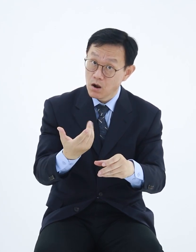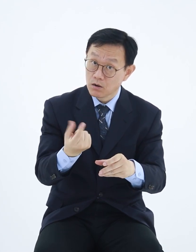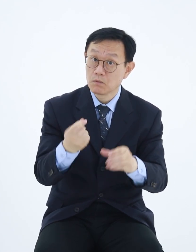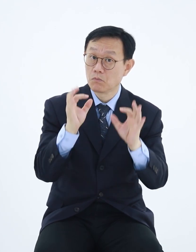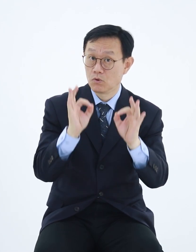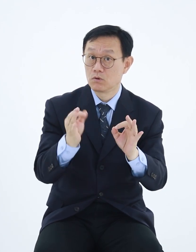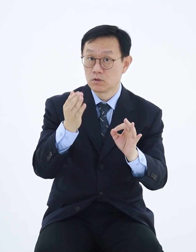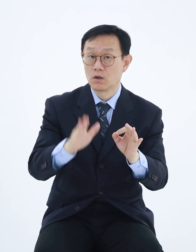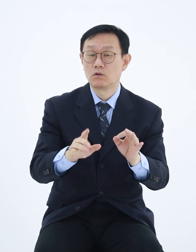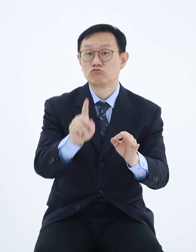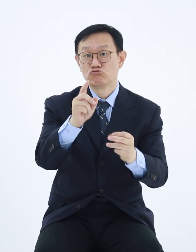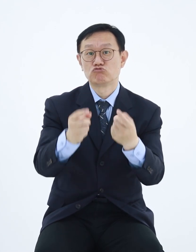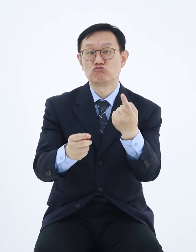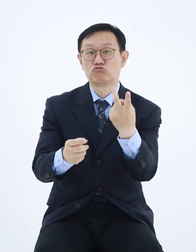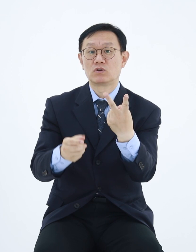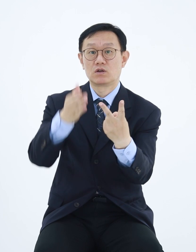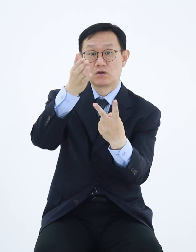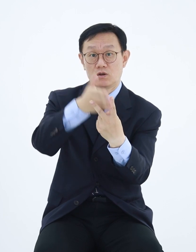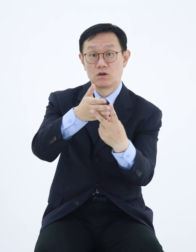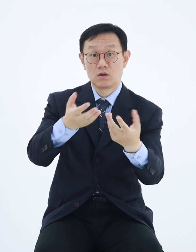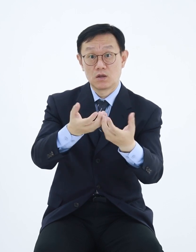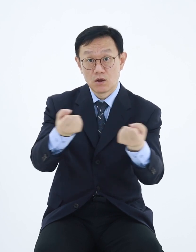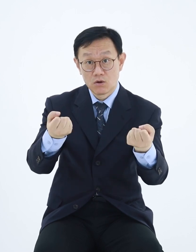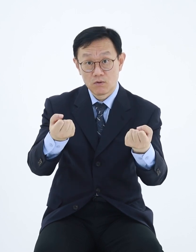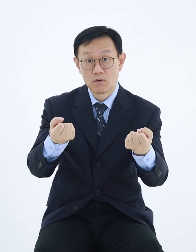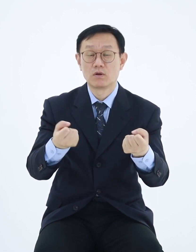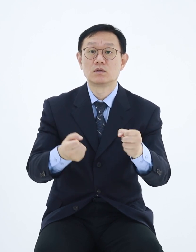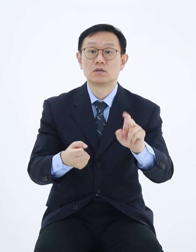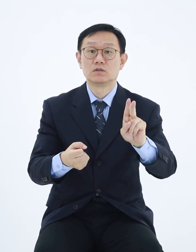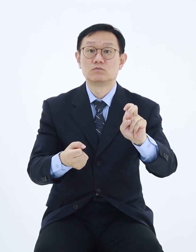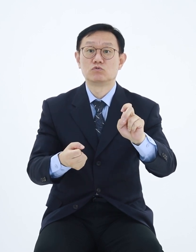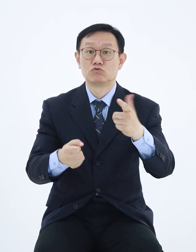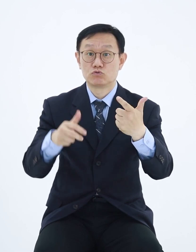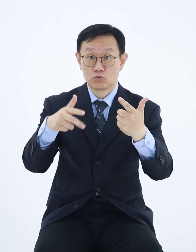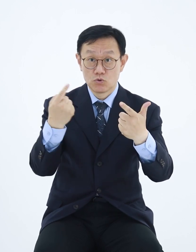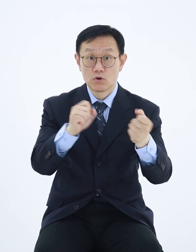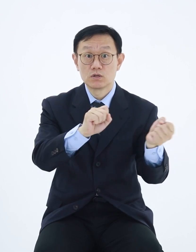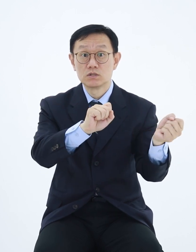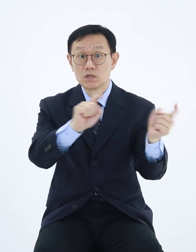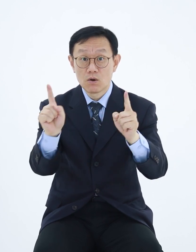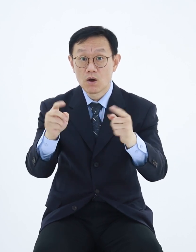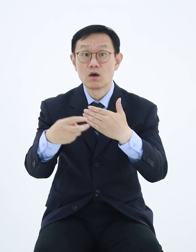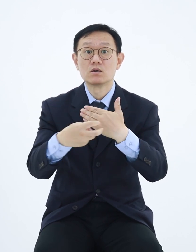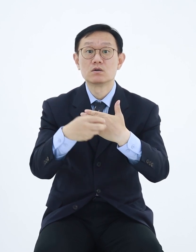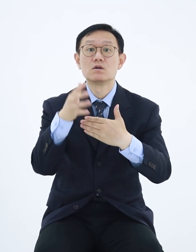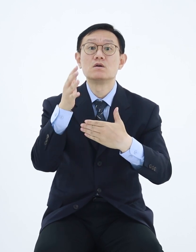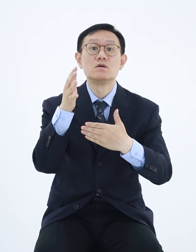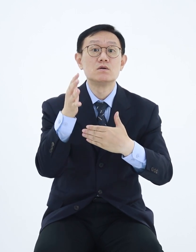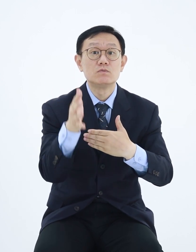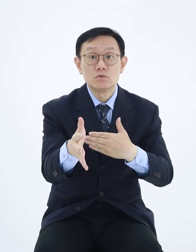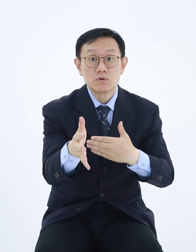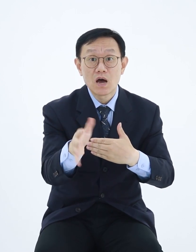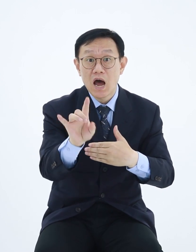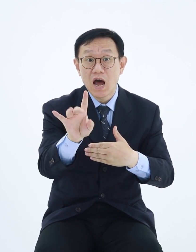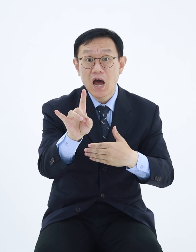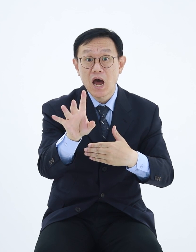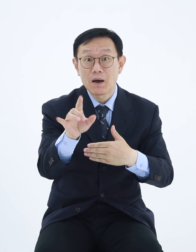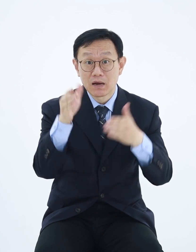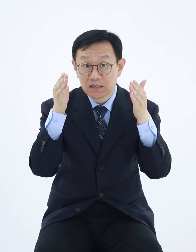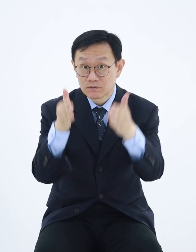이를 두 개의 조항으로 구분한 것은 제26조의 재활이 의료 분야에 국한되지 않아야 하기 때문입니다.